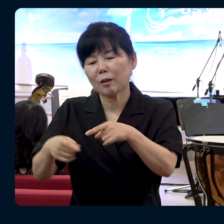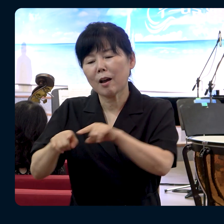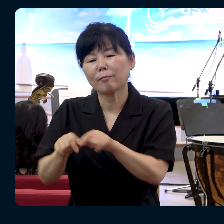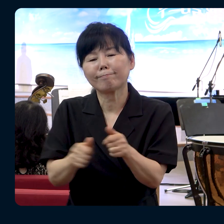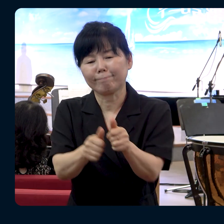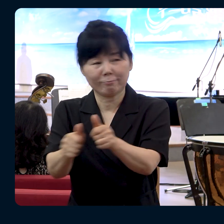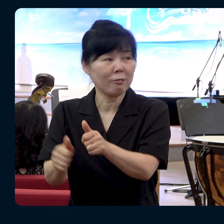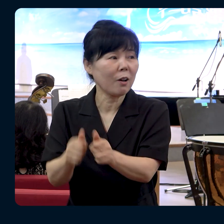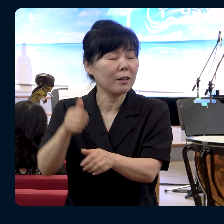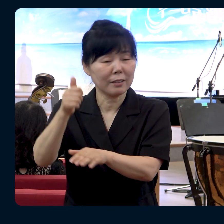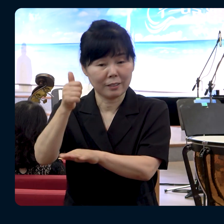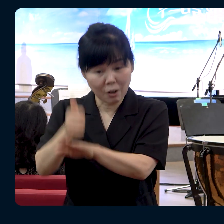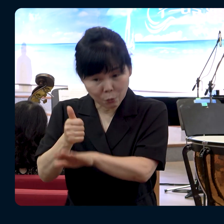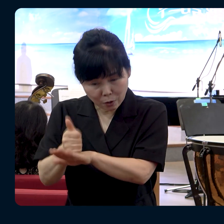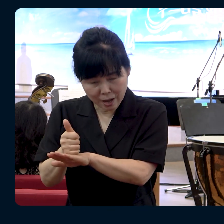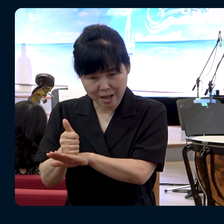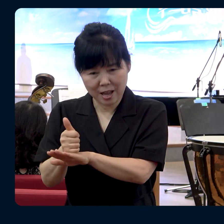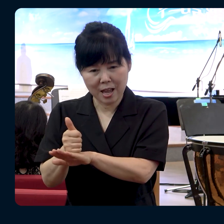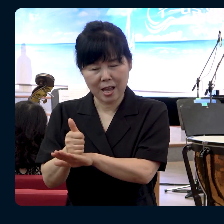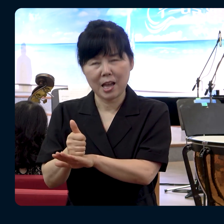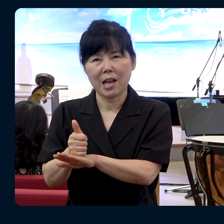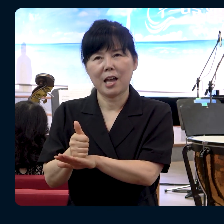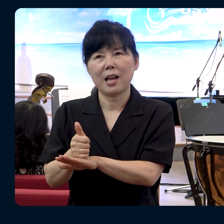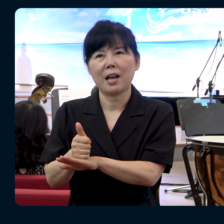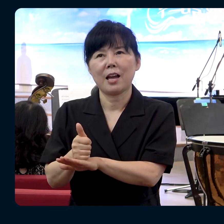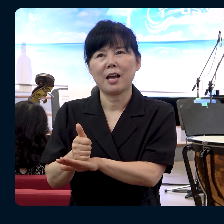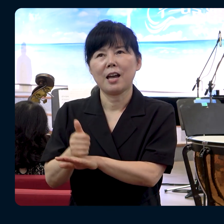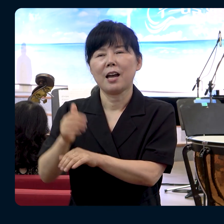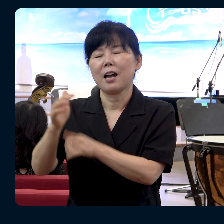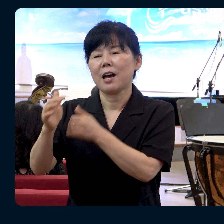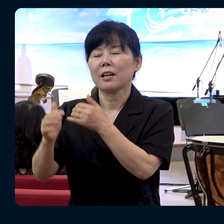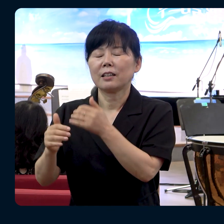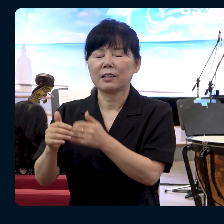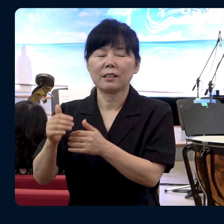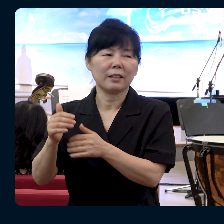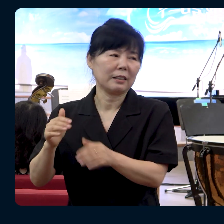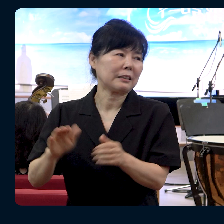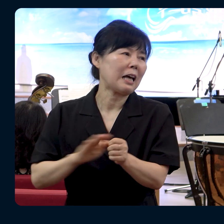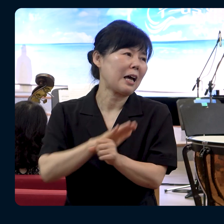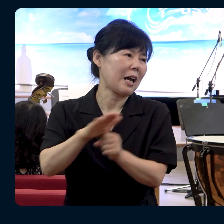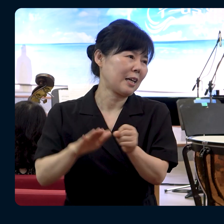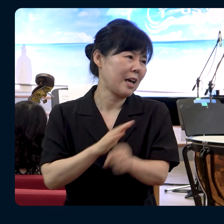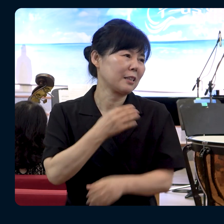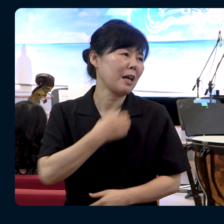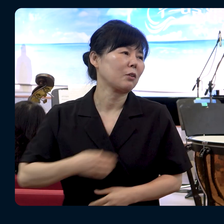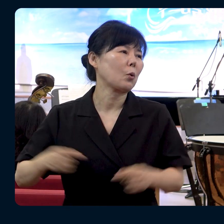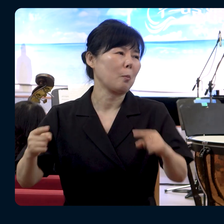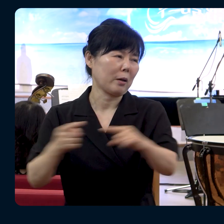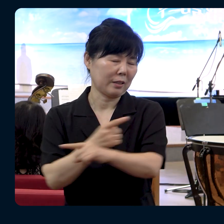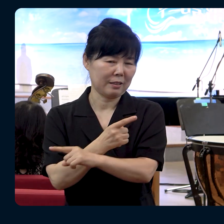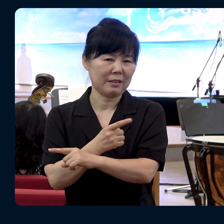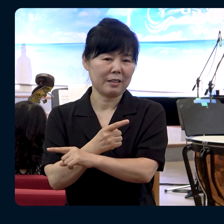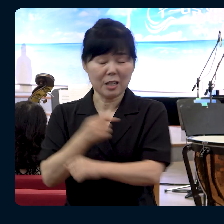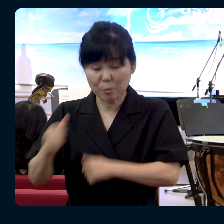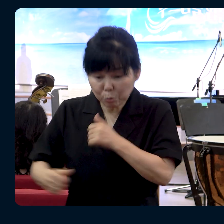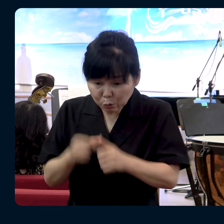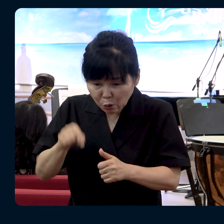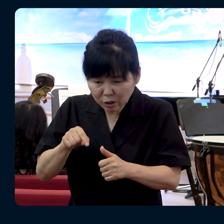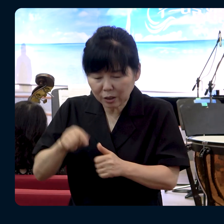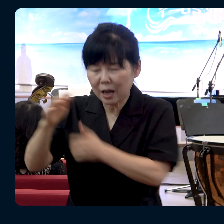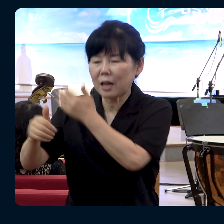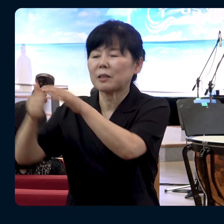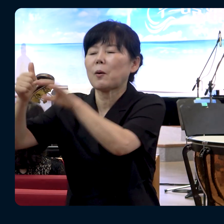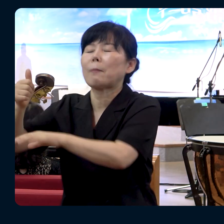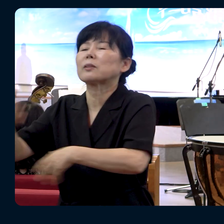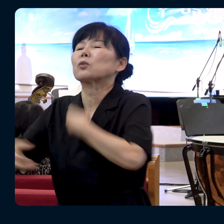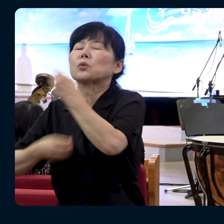사람에게 쏟지 않고 예수님 앞에, 하나님 앞에 쏟을 수 있는 은혜를 경험하게 된 것이고, 그는 분노의